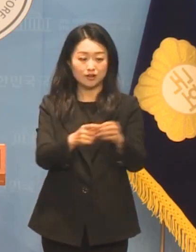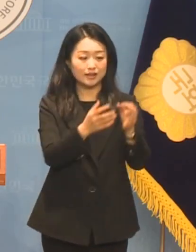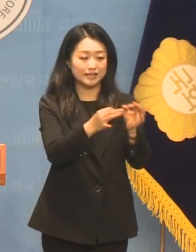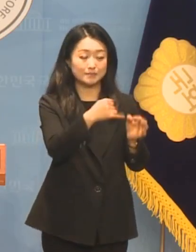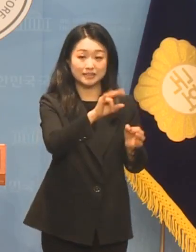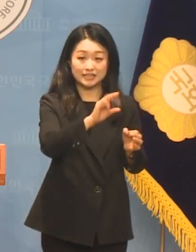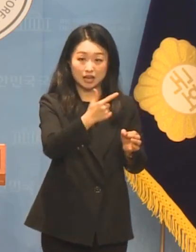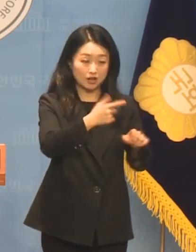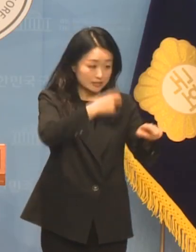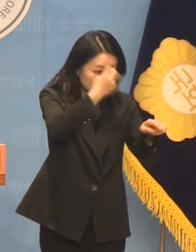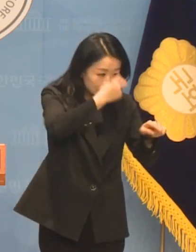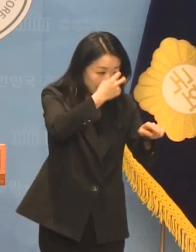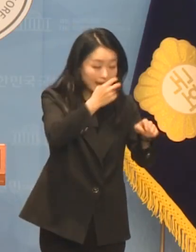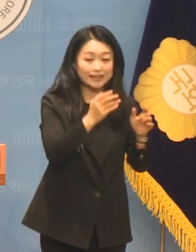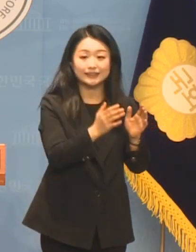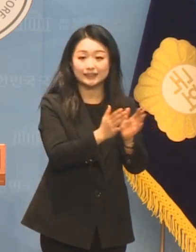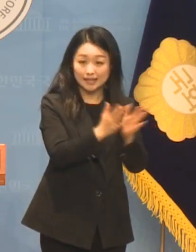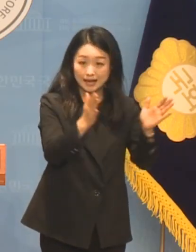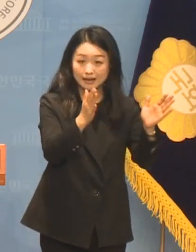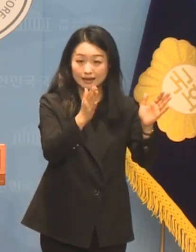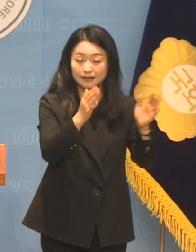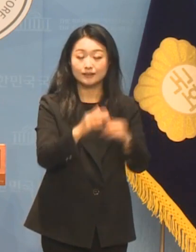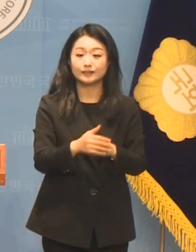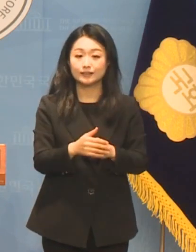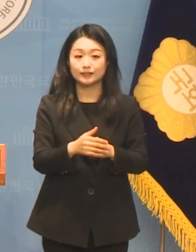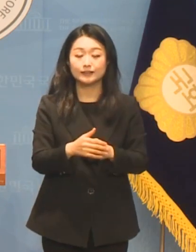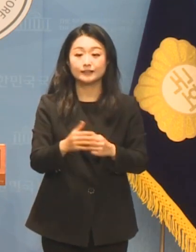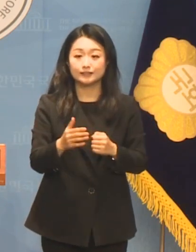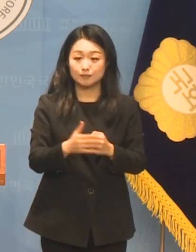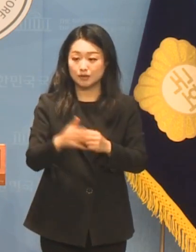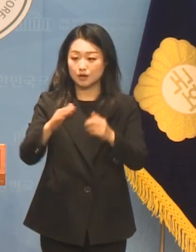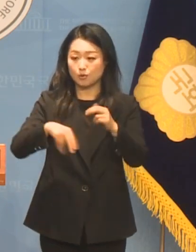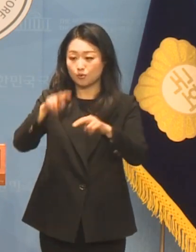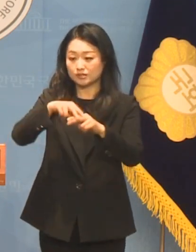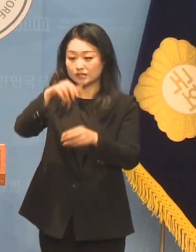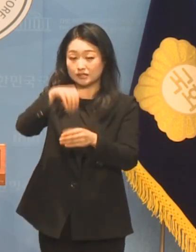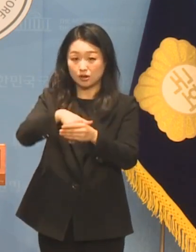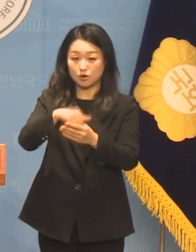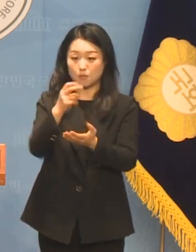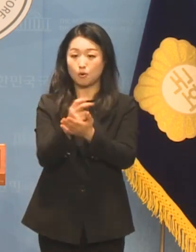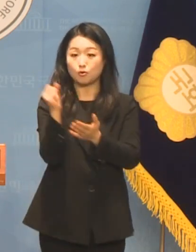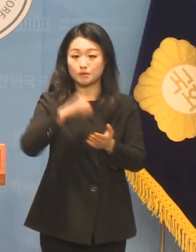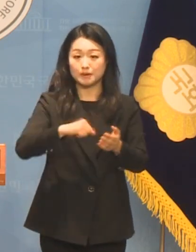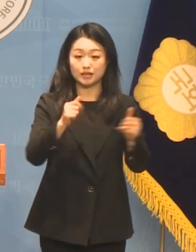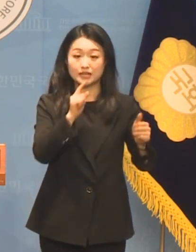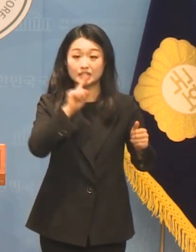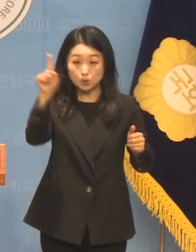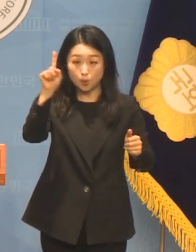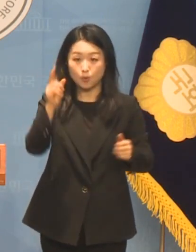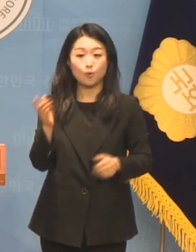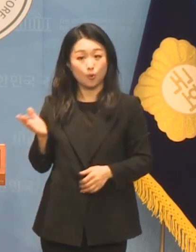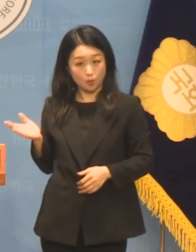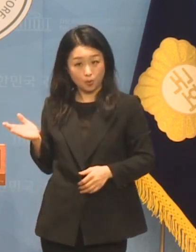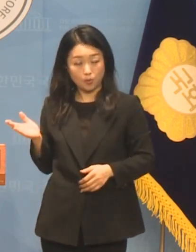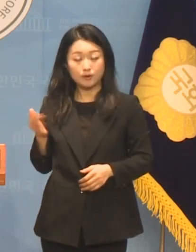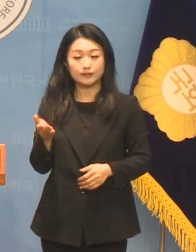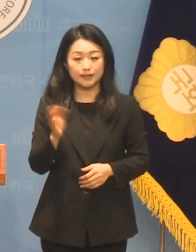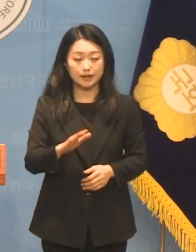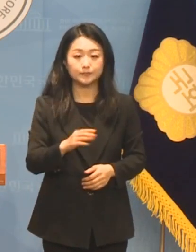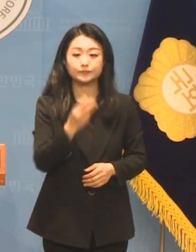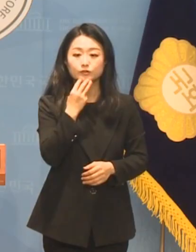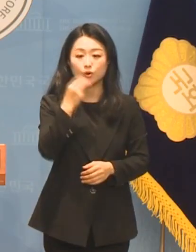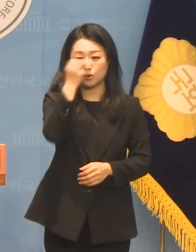비리를 수사하였다며 공직선거법 위반 등 혐의로 저를 기소하였습니다. 하지만